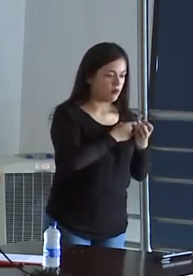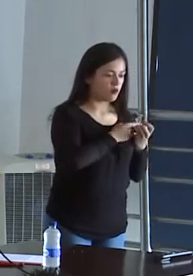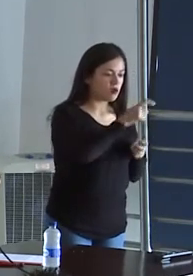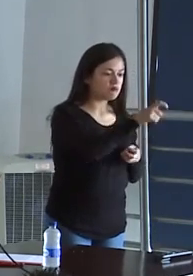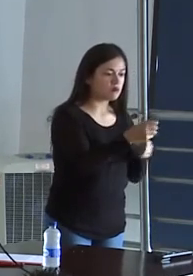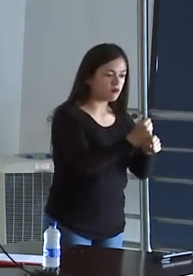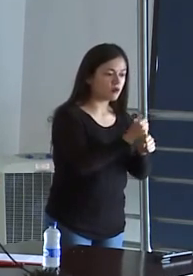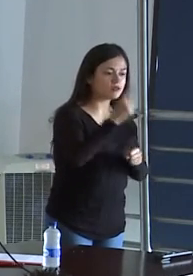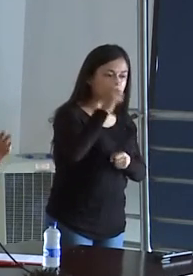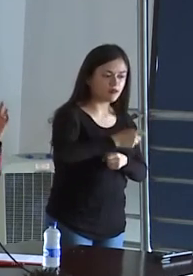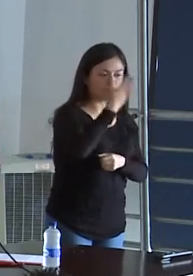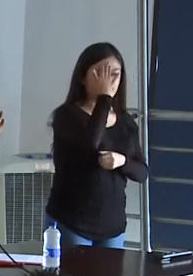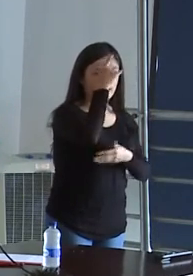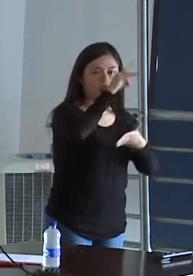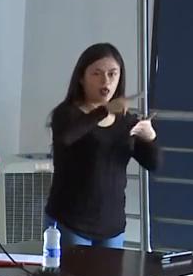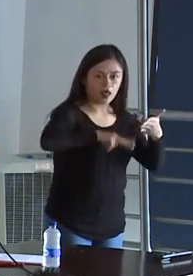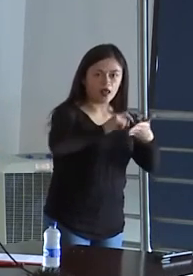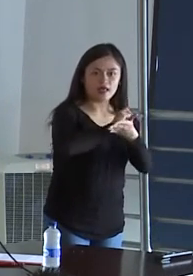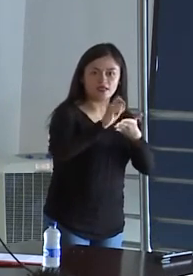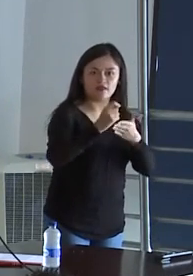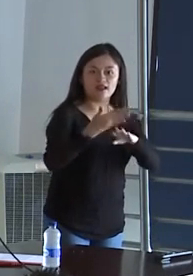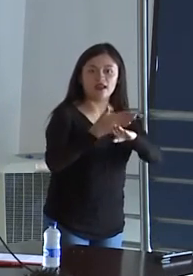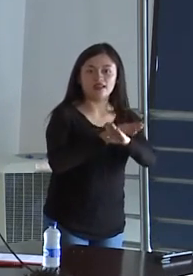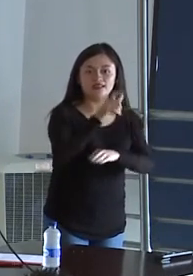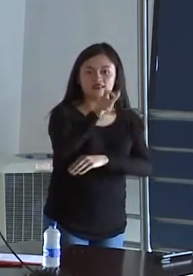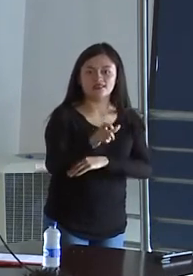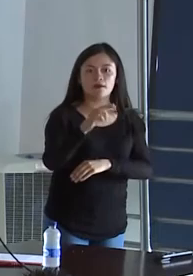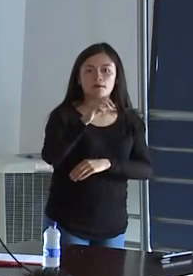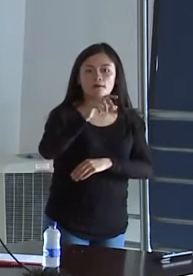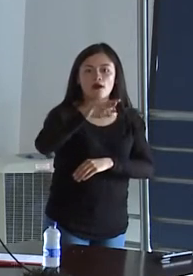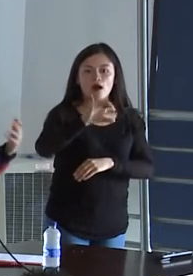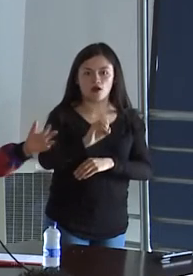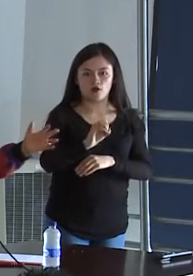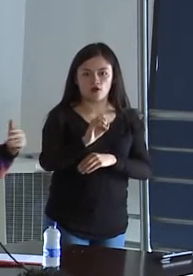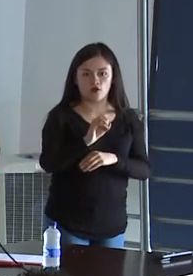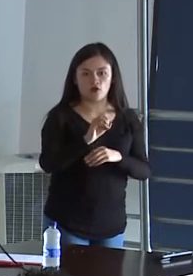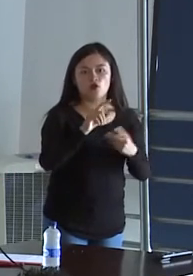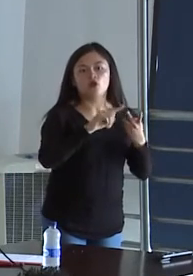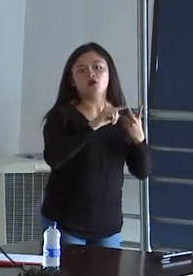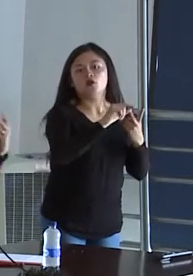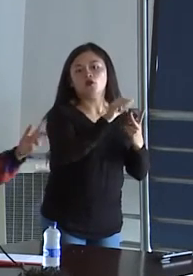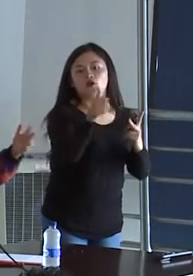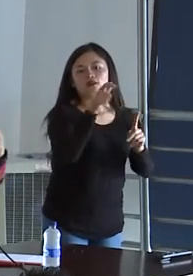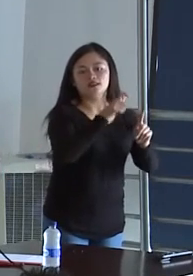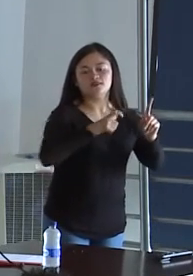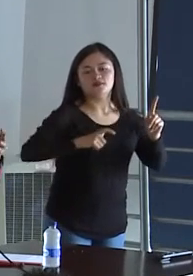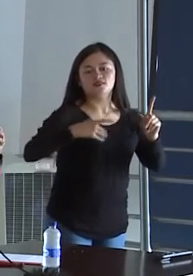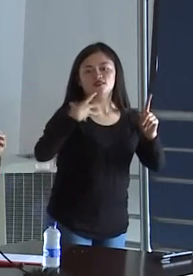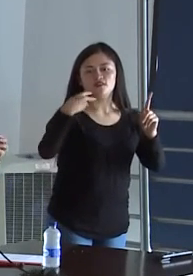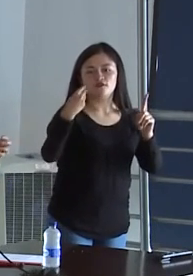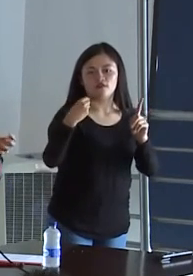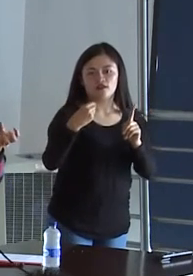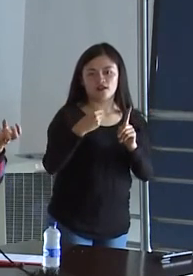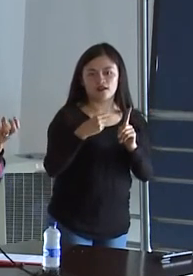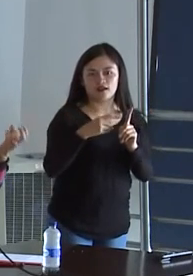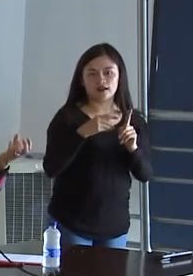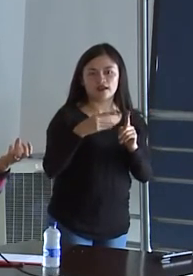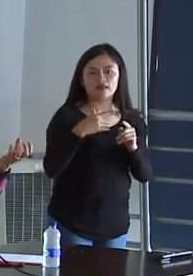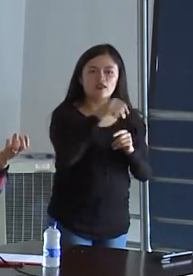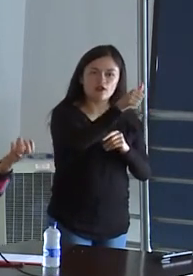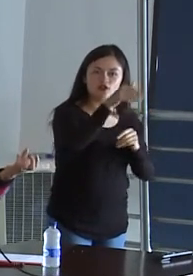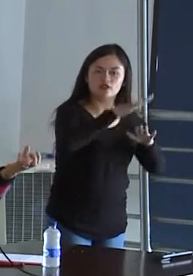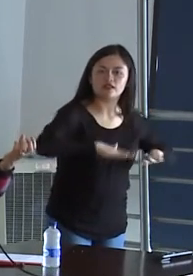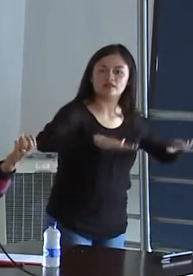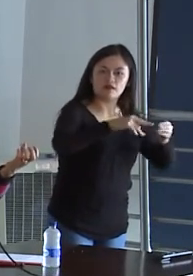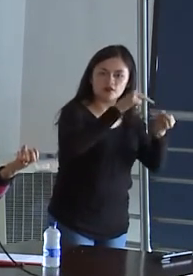esto, el trabajo que él estaba haciendo. Otros veníamos de otros sectores, de otras prácticas y demás, pero la universidad